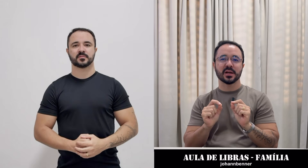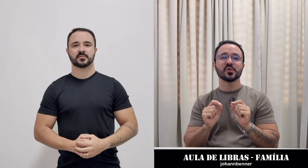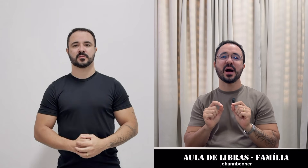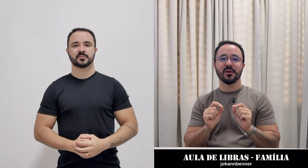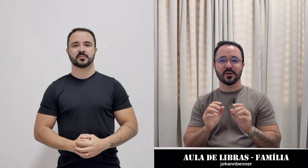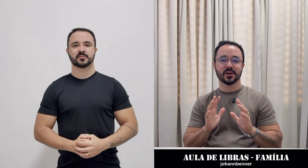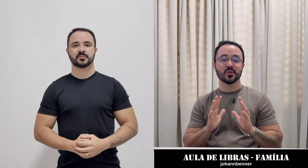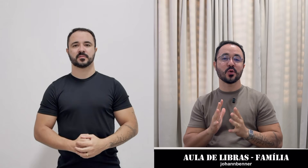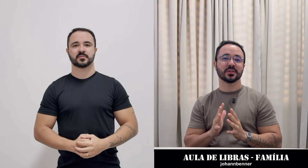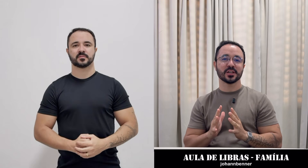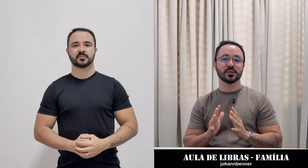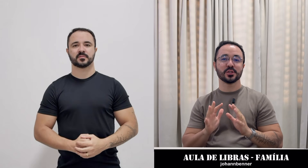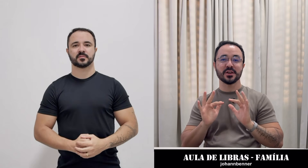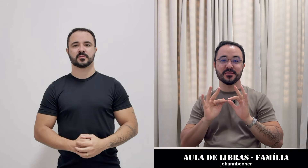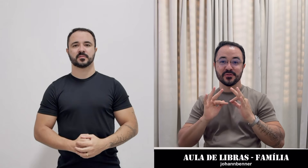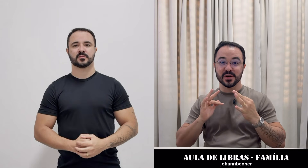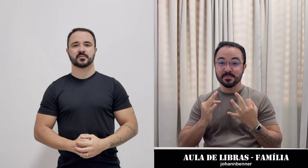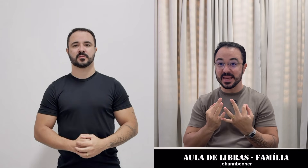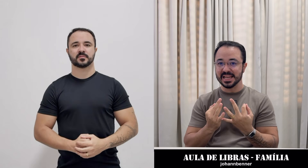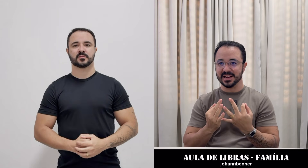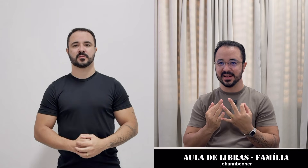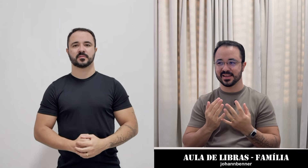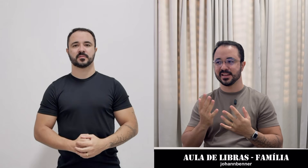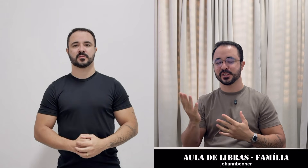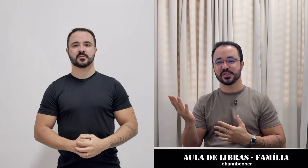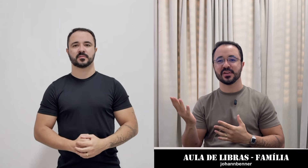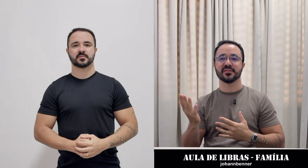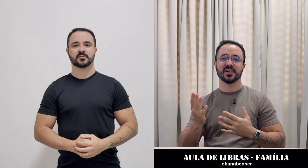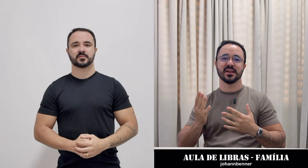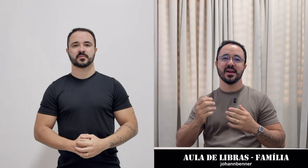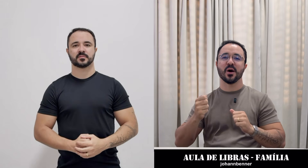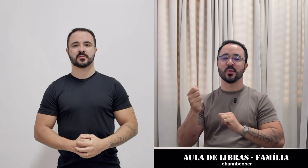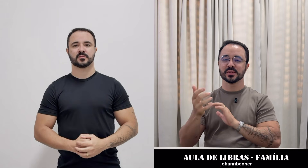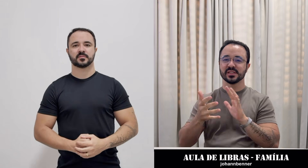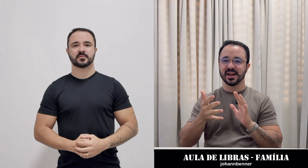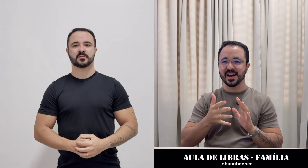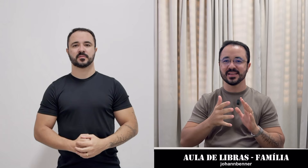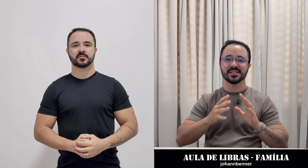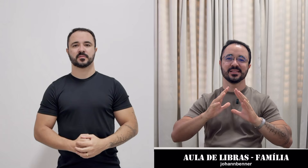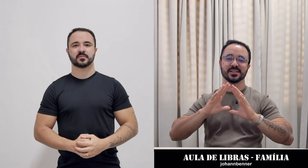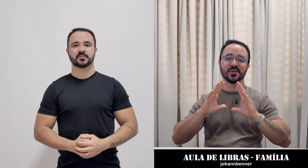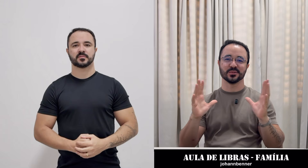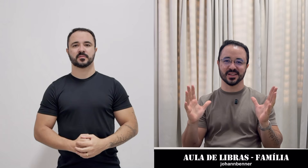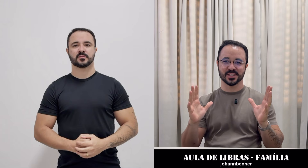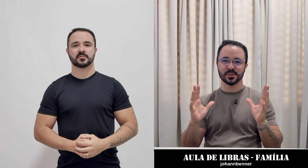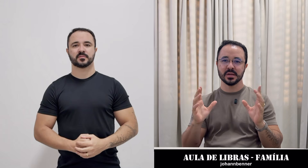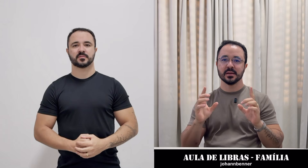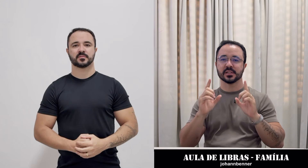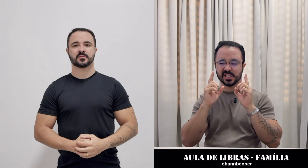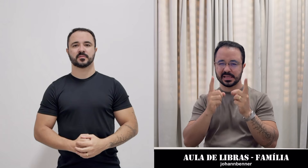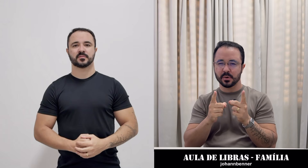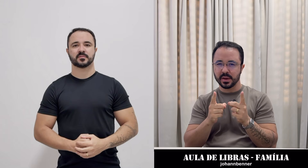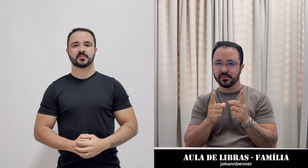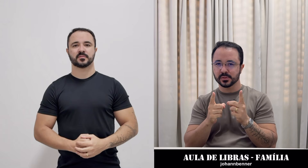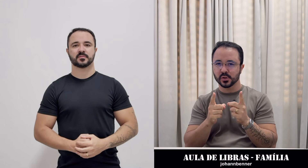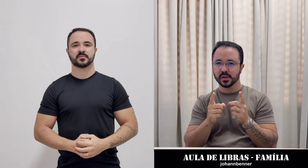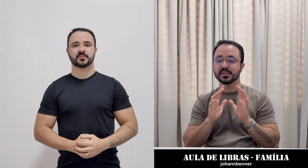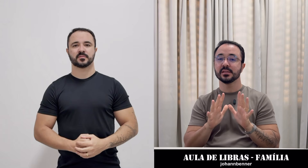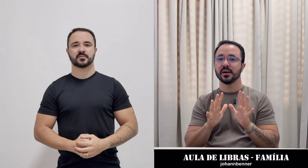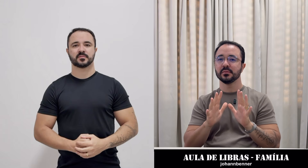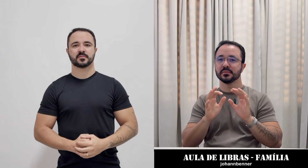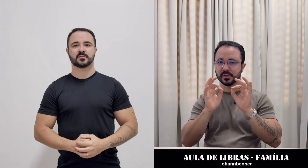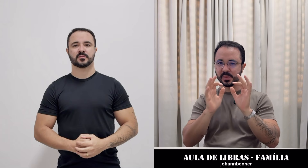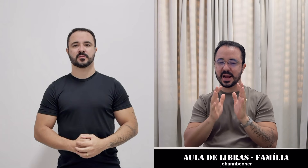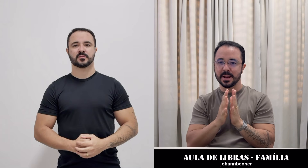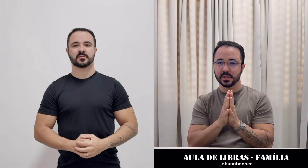Vamos lá para mais uma aula agora num contexto de família. Aqui a gente vai ver alguns sinais nesse contexto. Você já sabe como é que funciona,